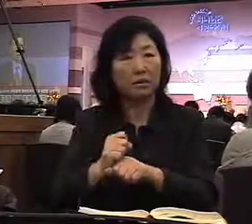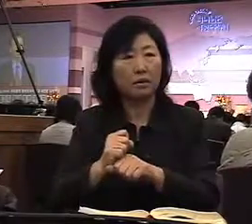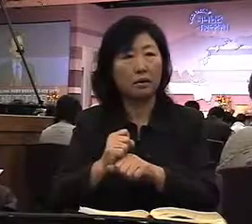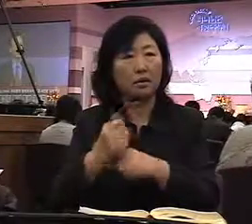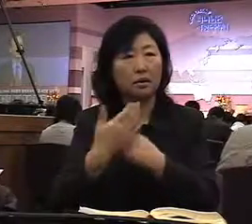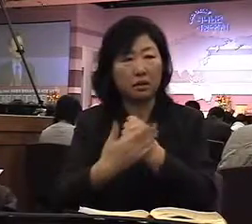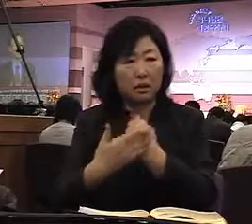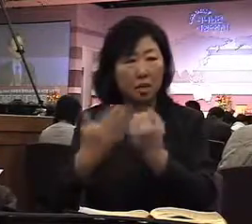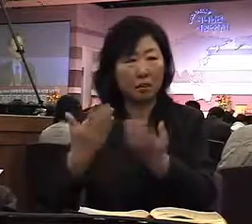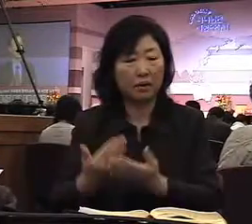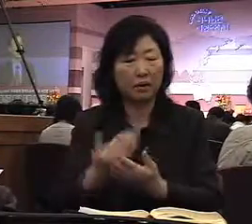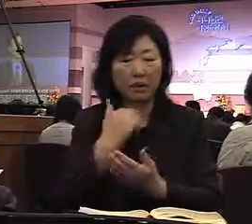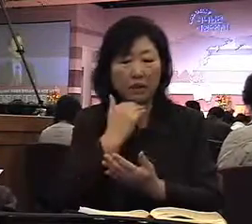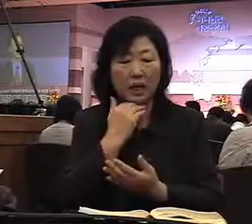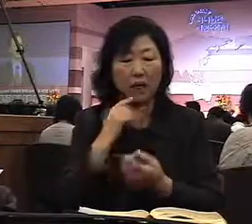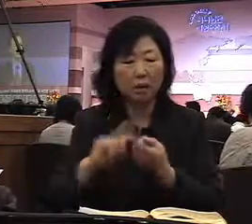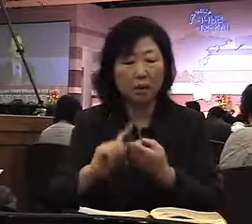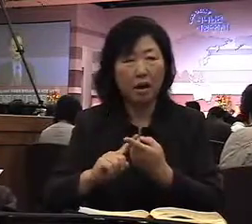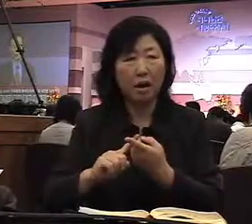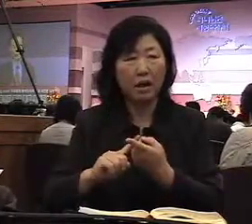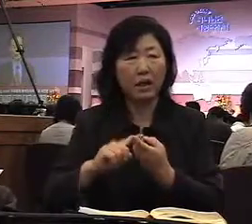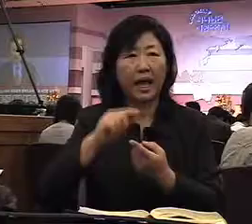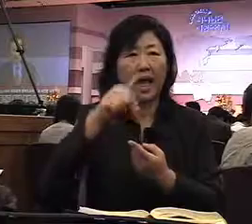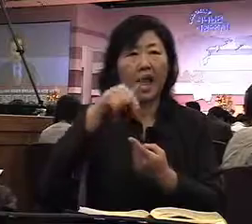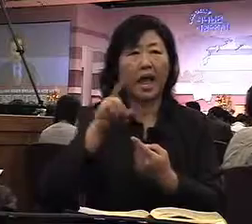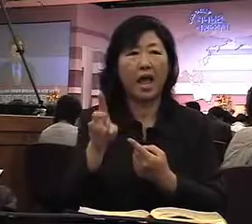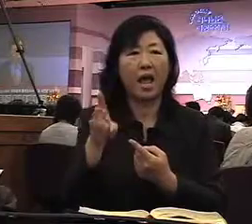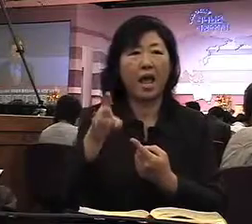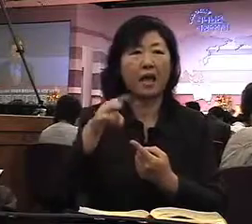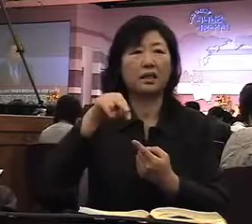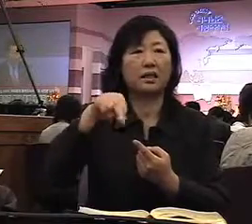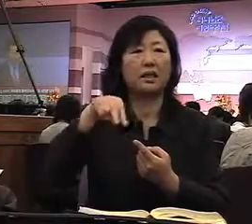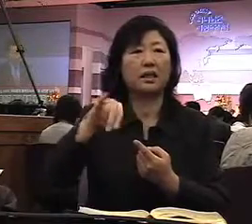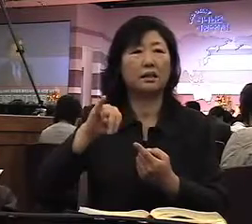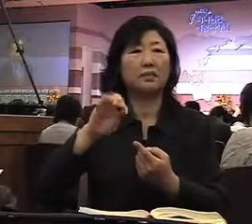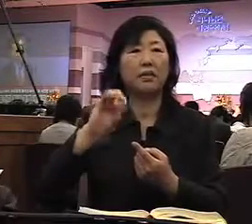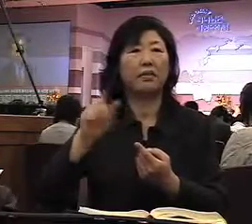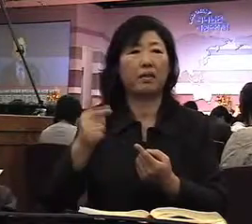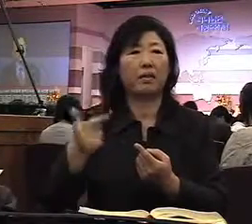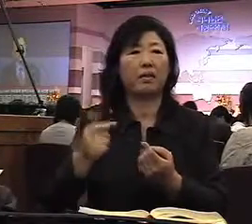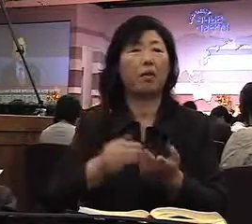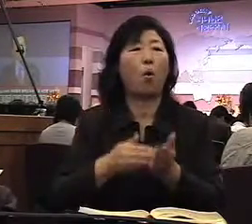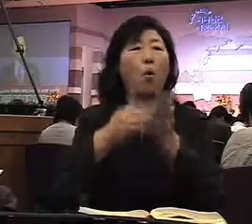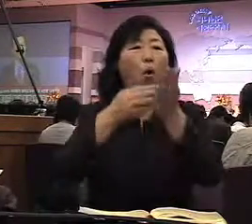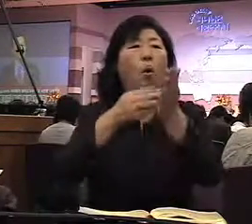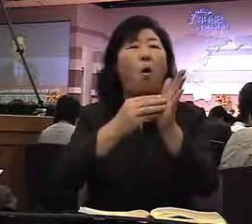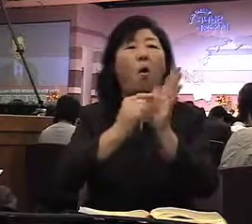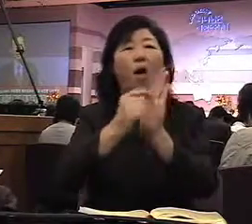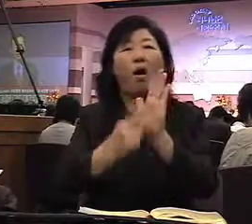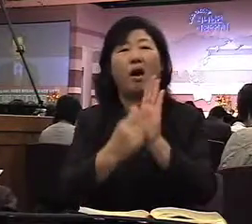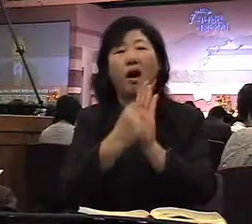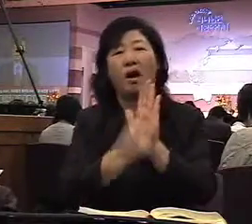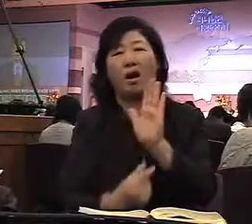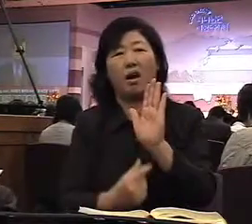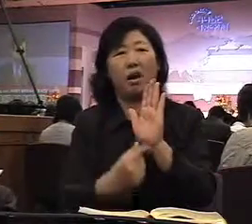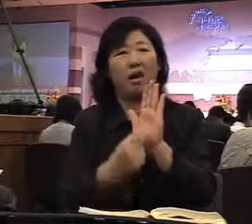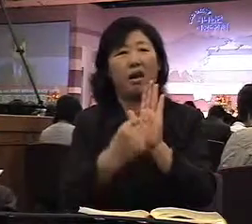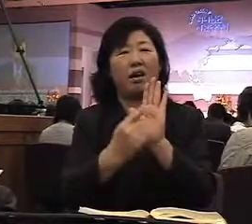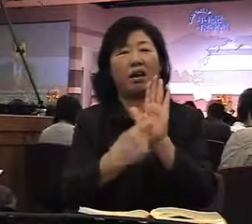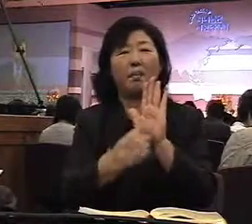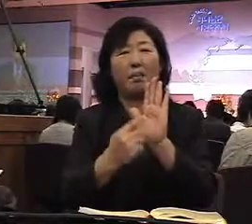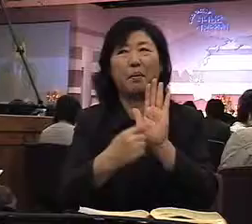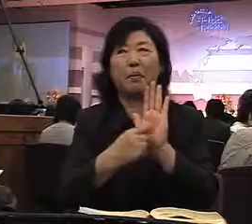은혜 기대하는 바를 게시판에 올려주시면은 온 성도들이 함께 은혜를 받고 함께 기도할 수 있을